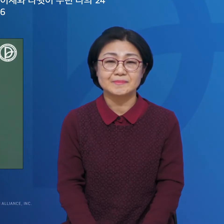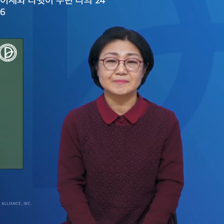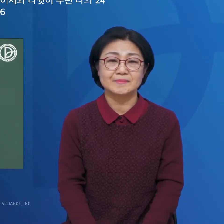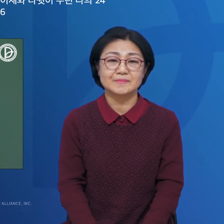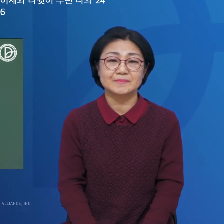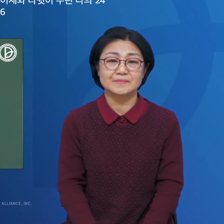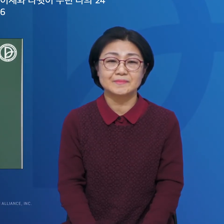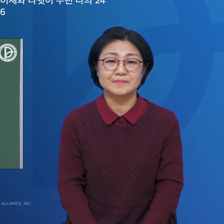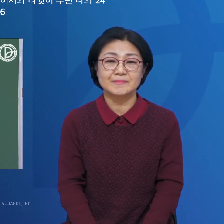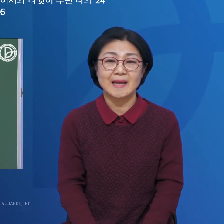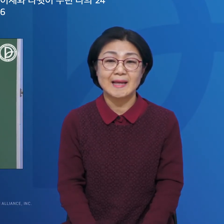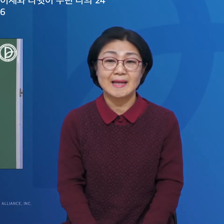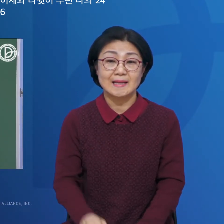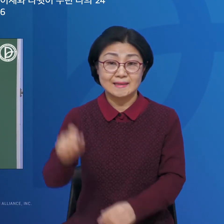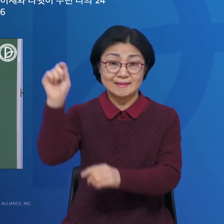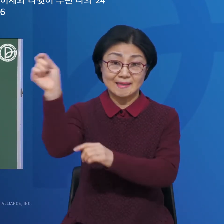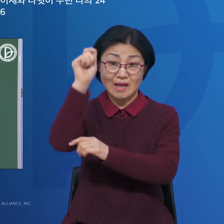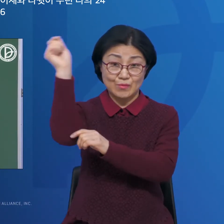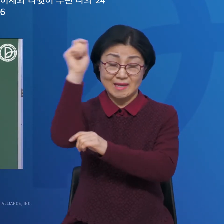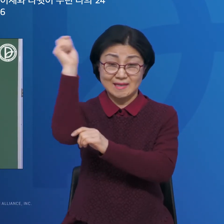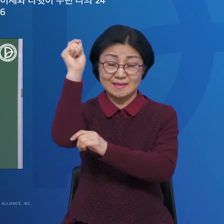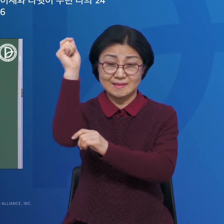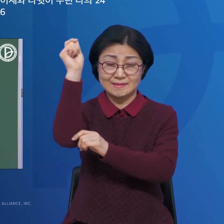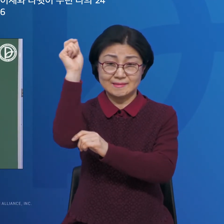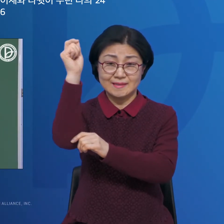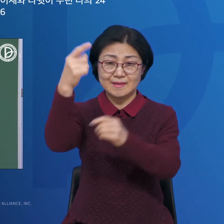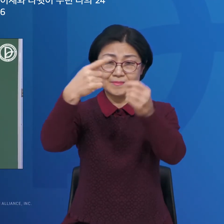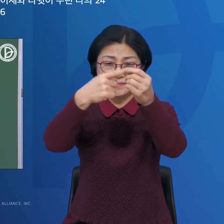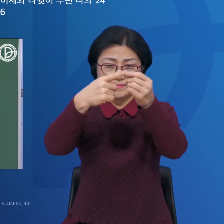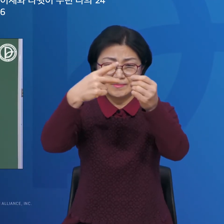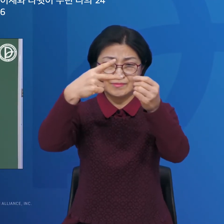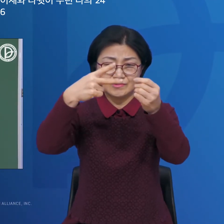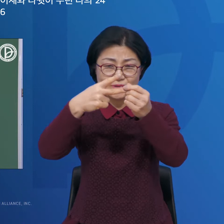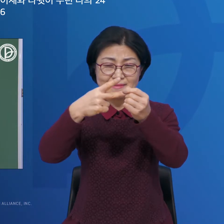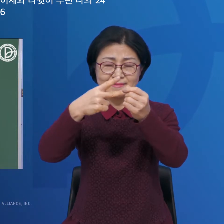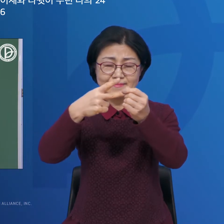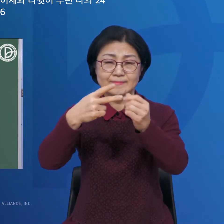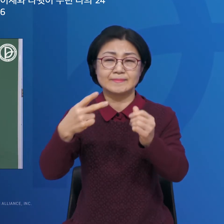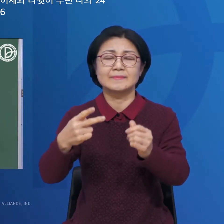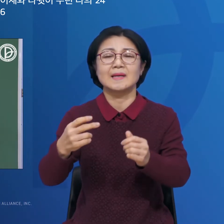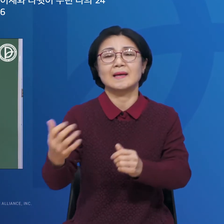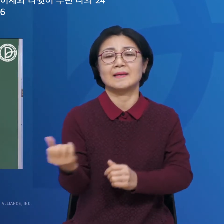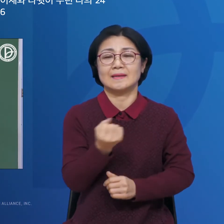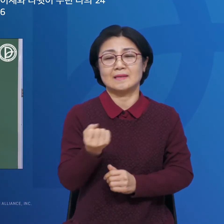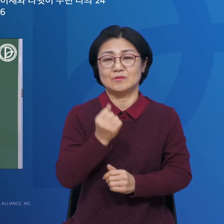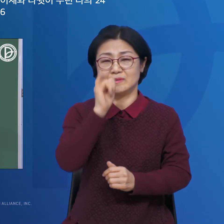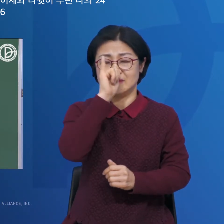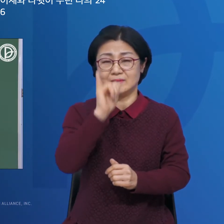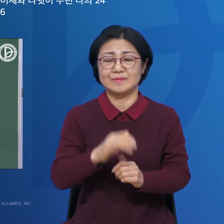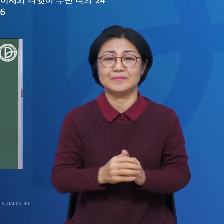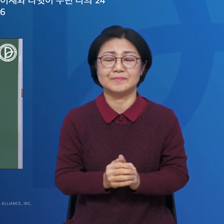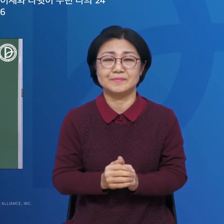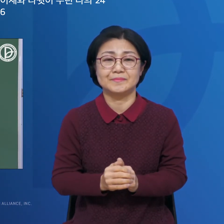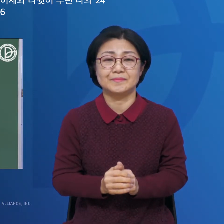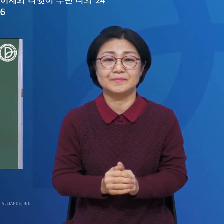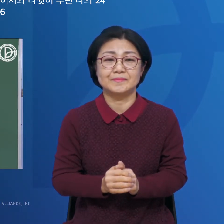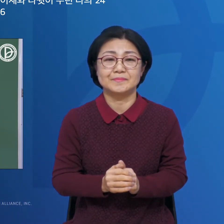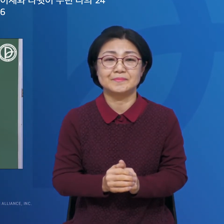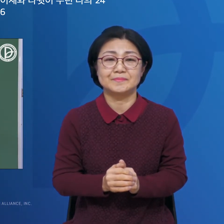두 가지를 키웠어요. And from a very young age, we see that in Psalms 78, that David held on to two things. 쉽게